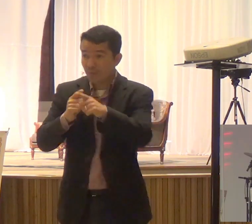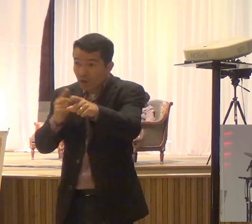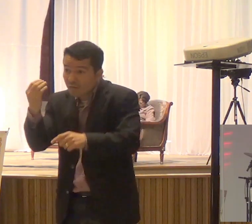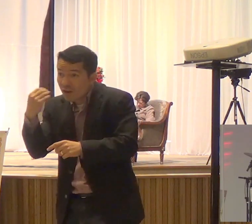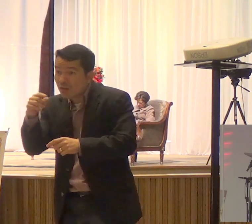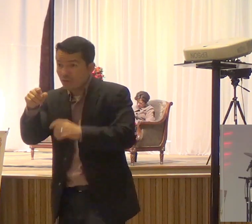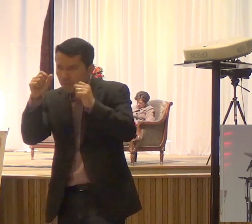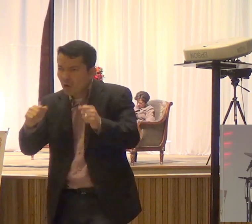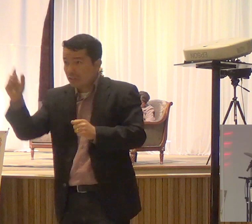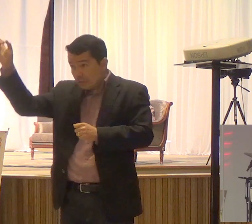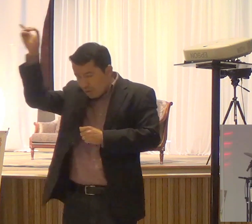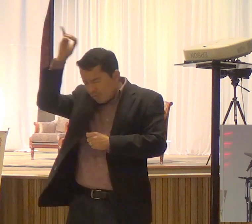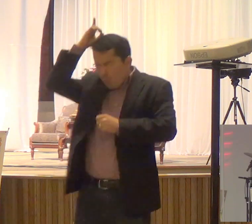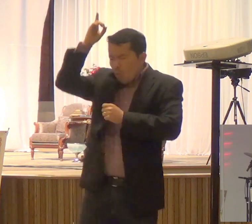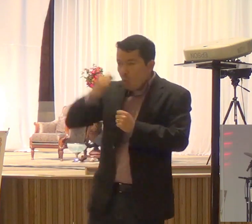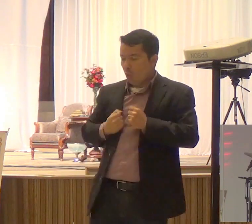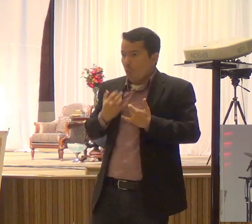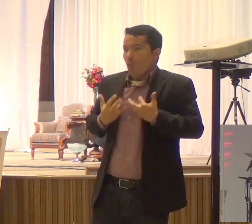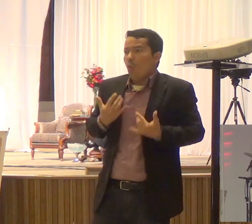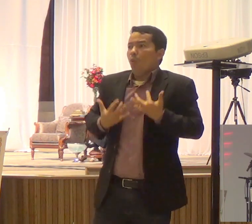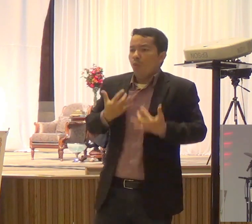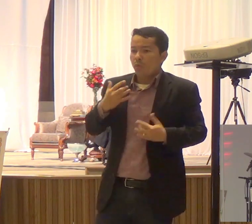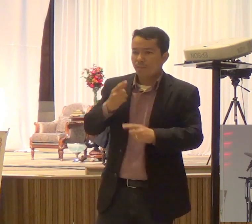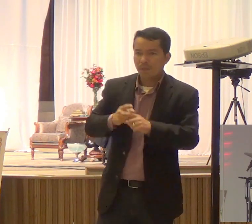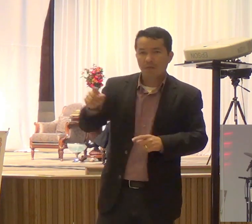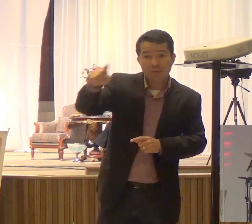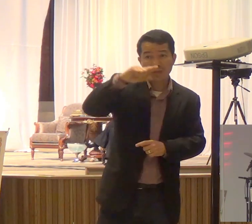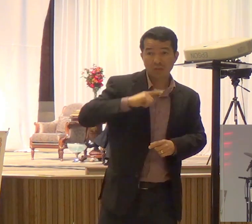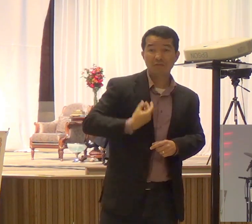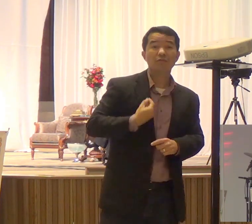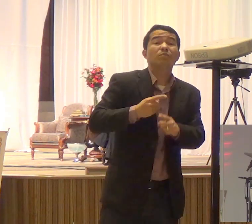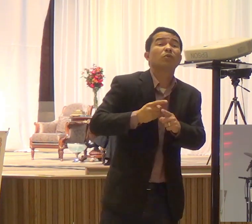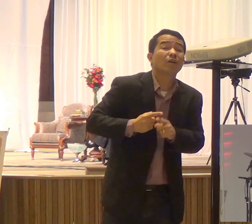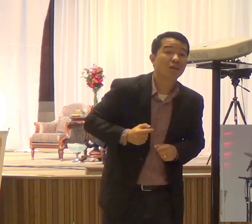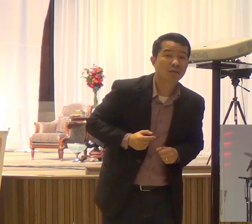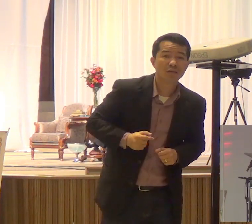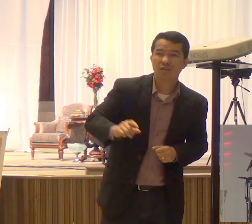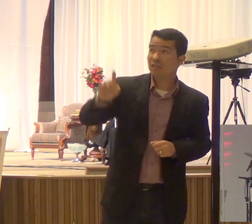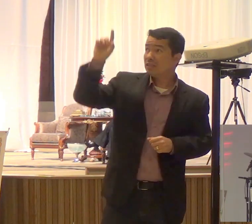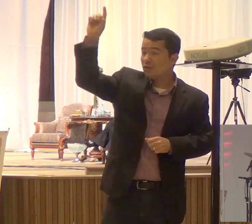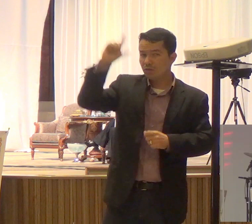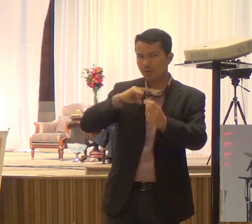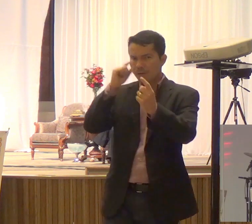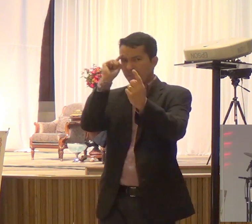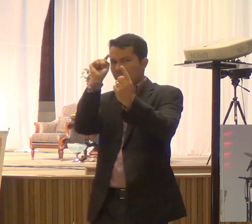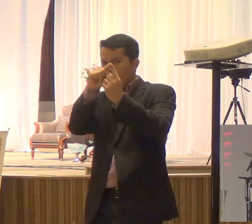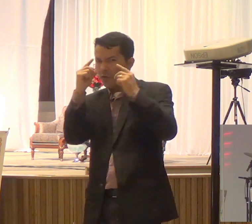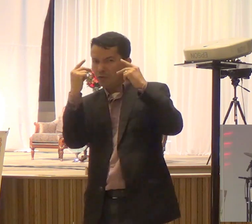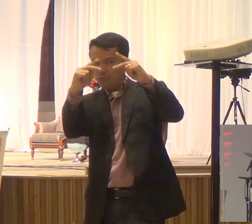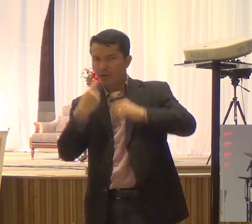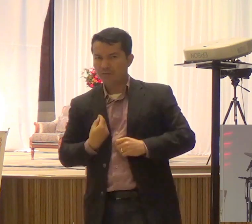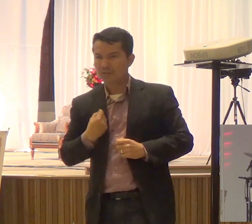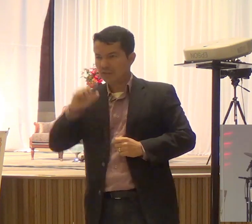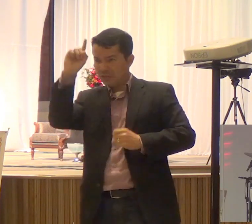a força não é da videira. Você existe porque você tem propósito